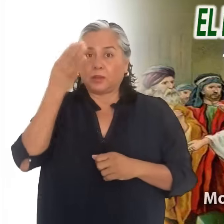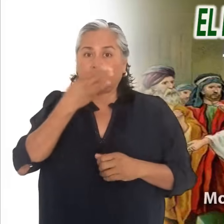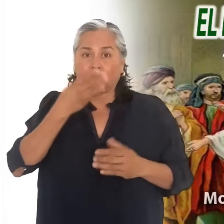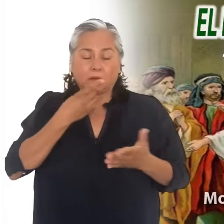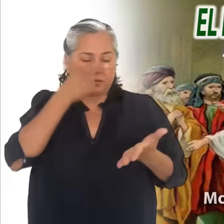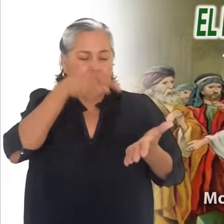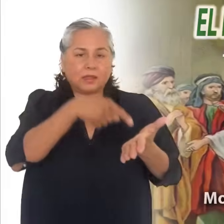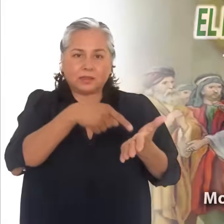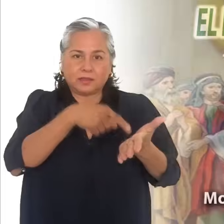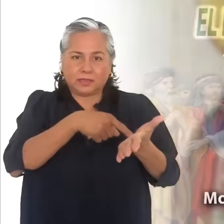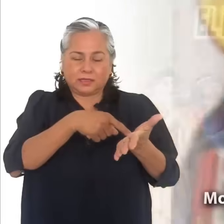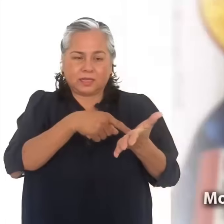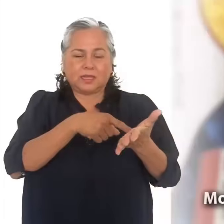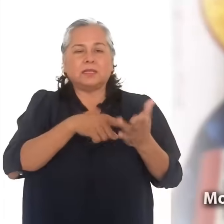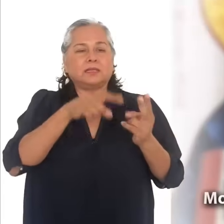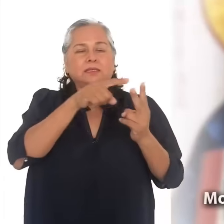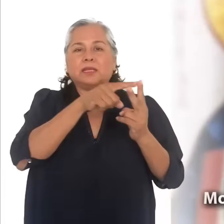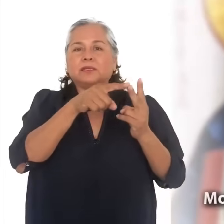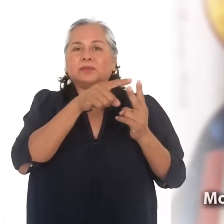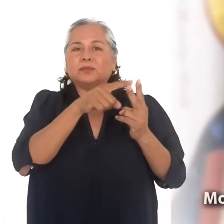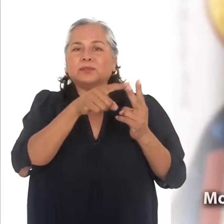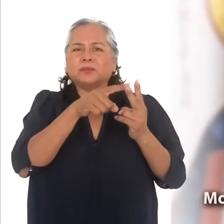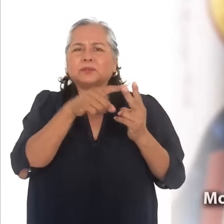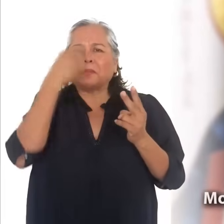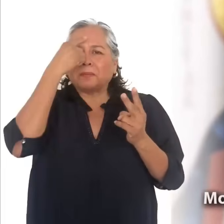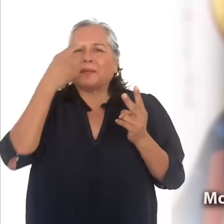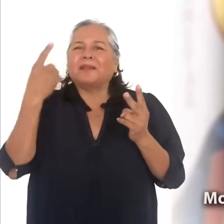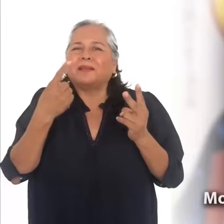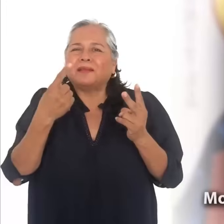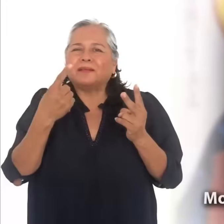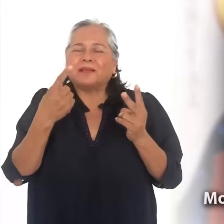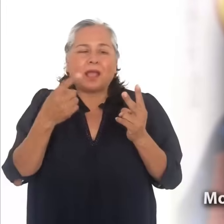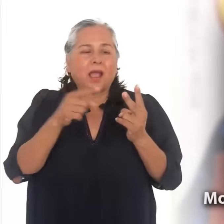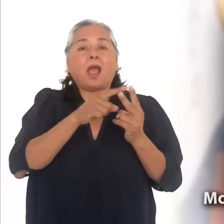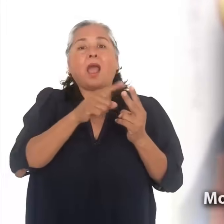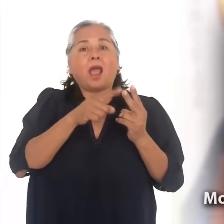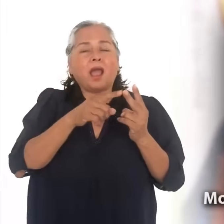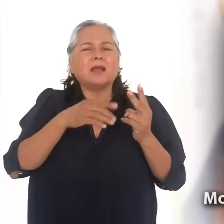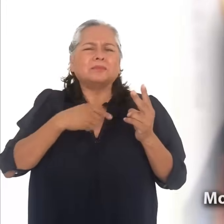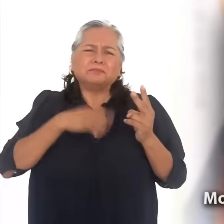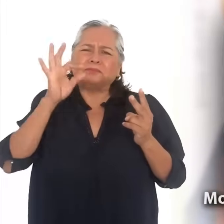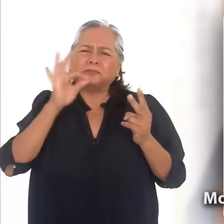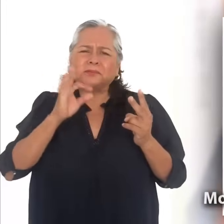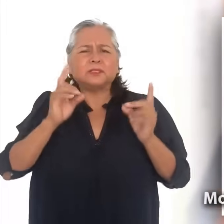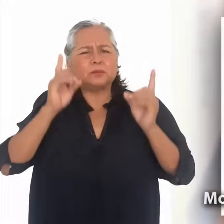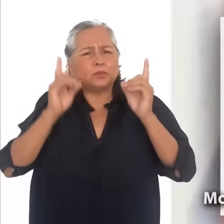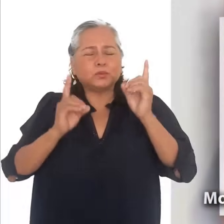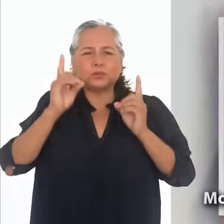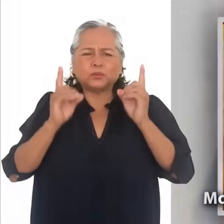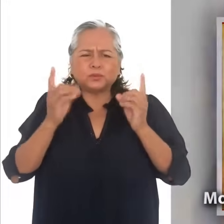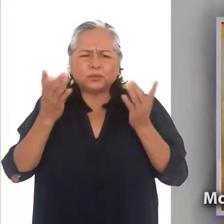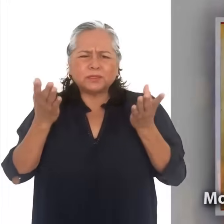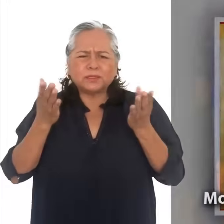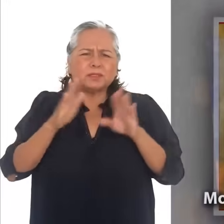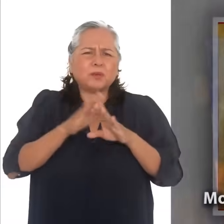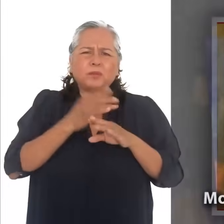como lo indica el evangelista, éste busca sinceramente una respuesta a su duda. Los judíos